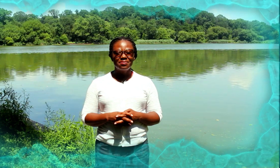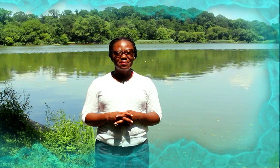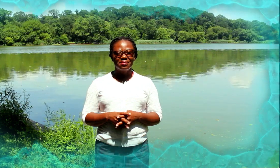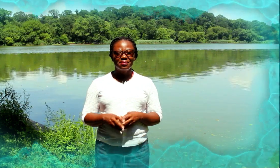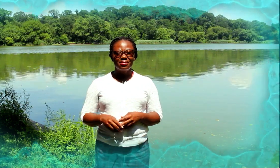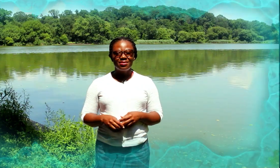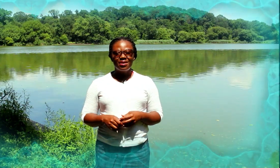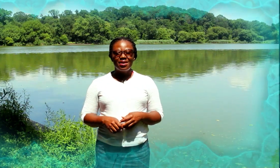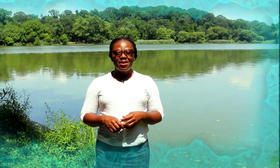Verset nous pour journée.